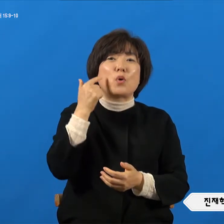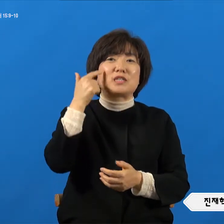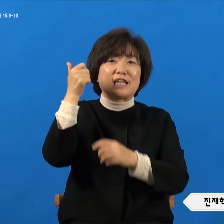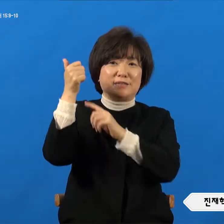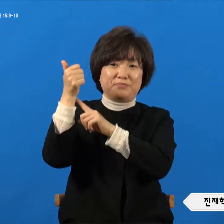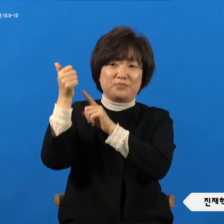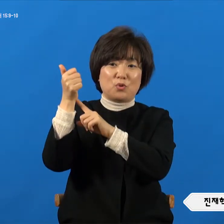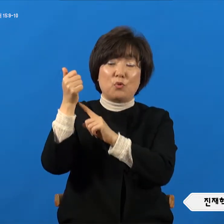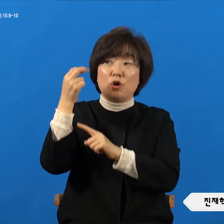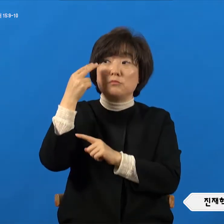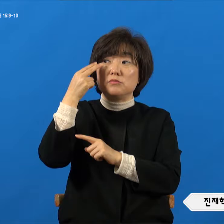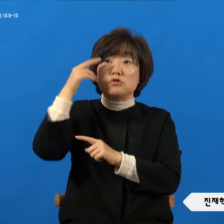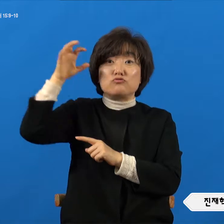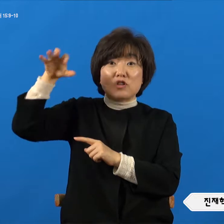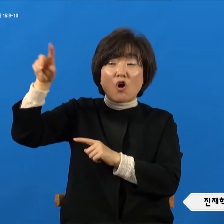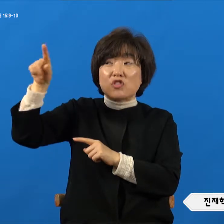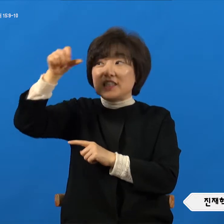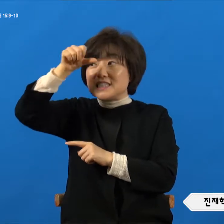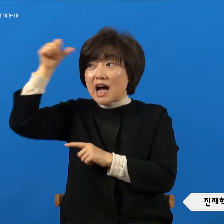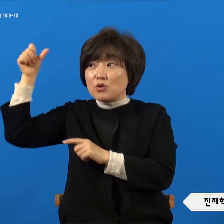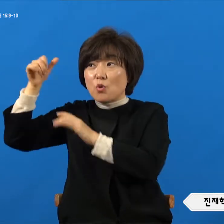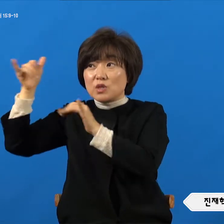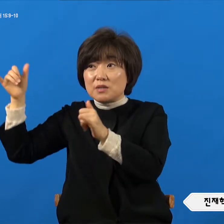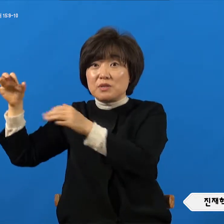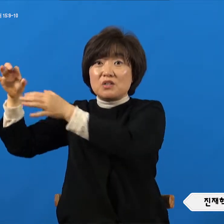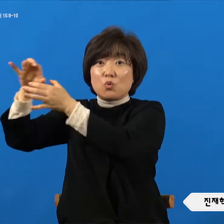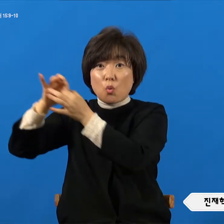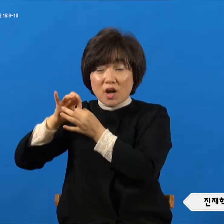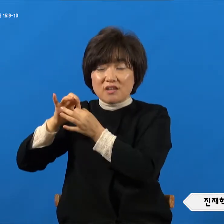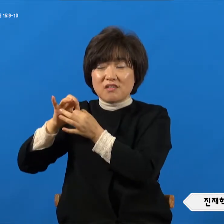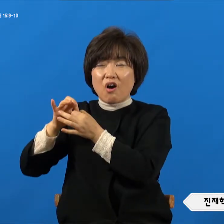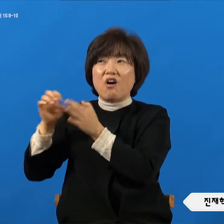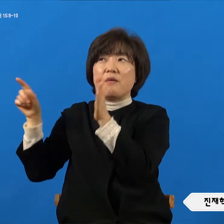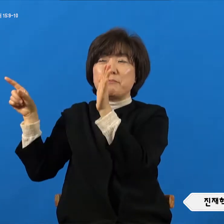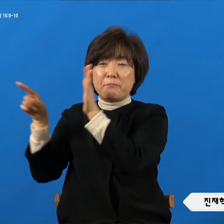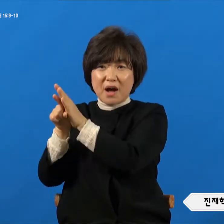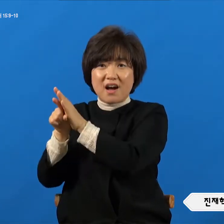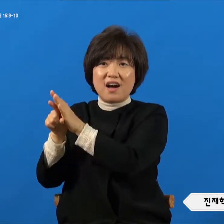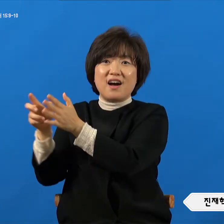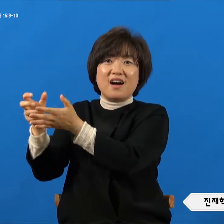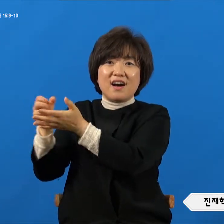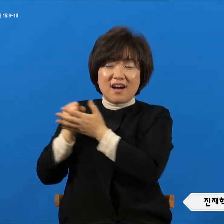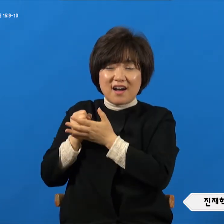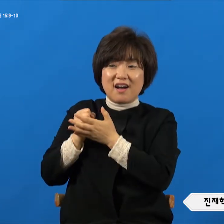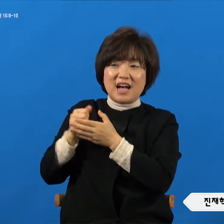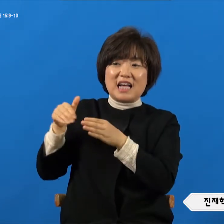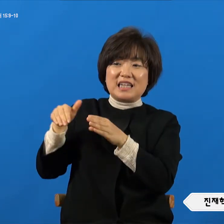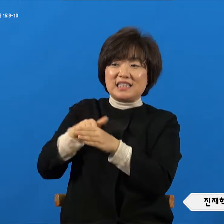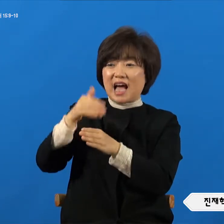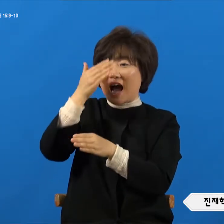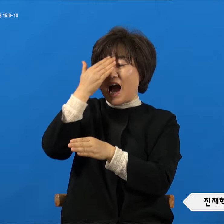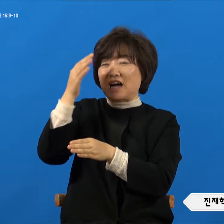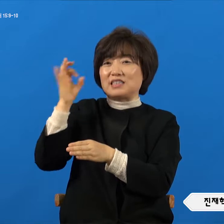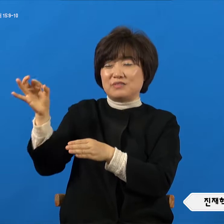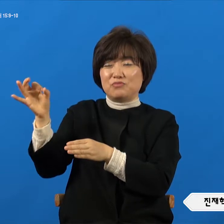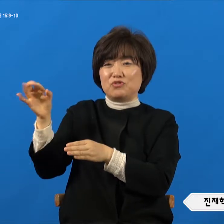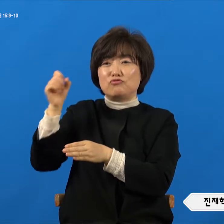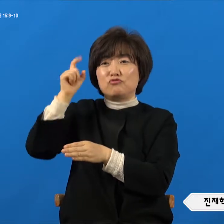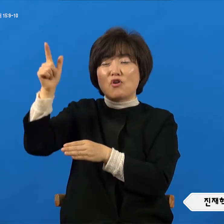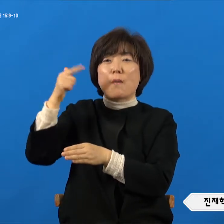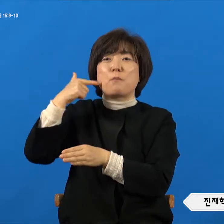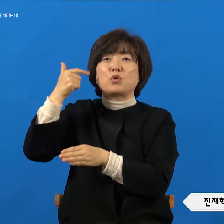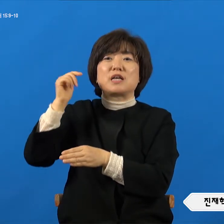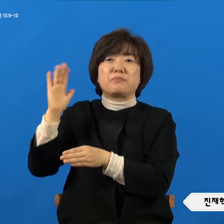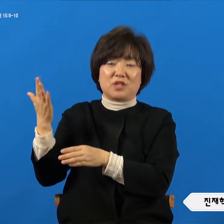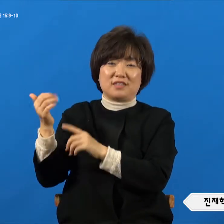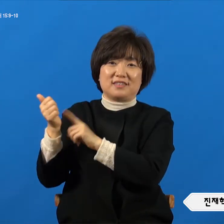목사님께서도 미국의 한 장로님을 통해서 큰 영향력을 받고 장학금으로 훌륭한 목사님이